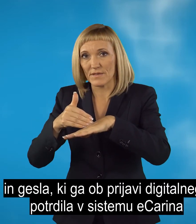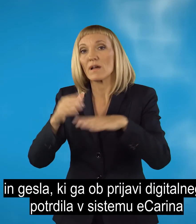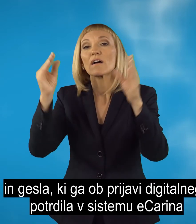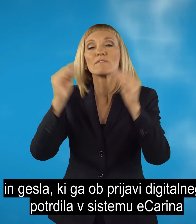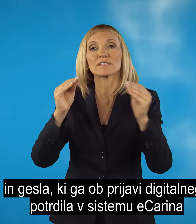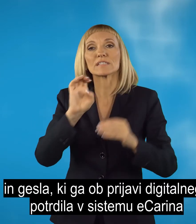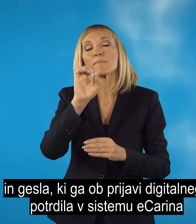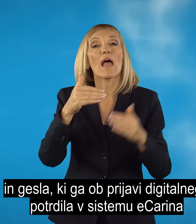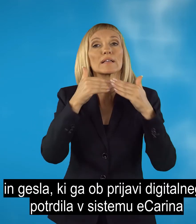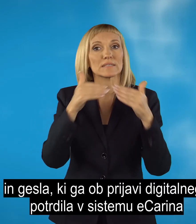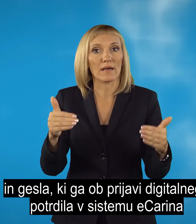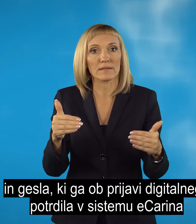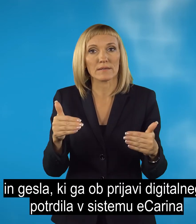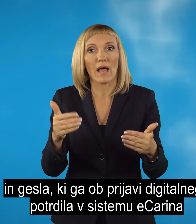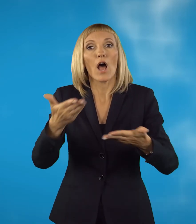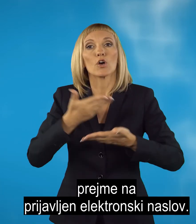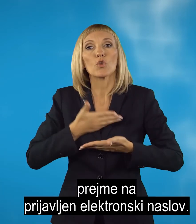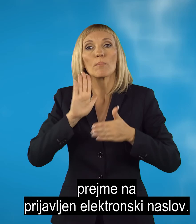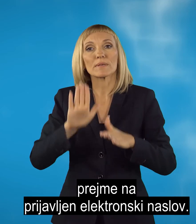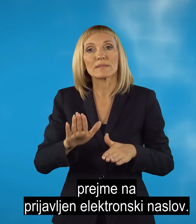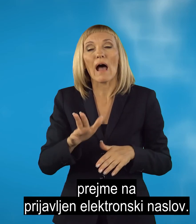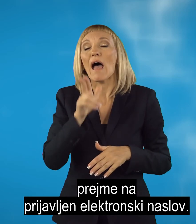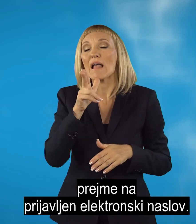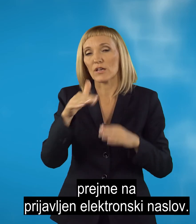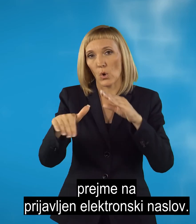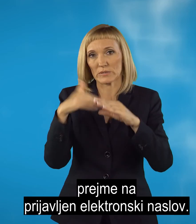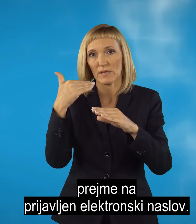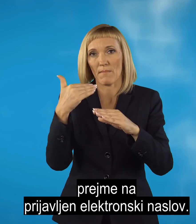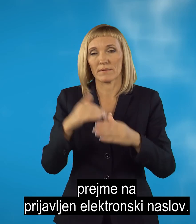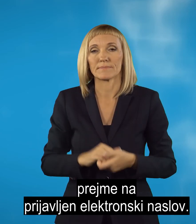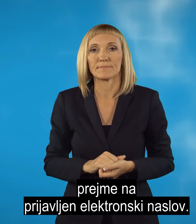potrdila v sistemu e-carina prejme na prijavljen elektronski naslov.